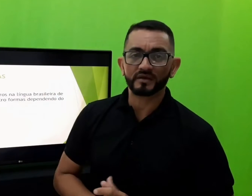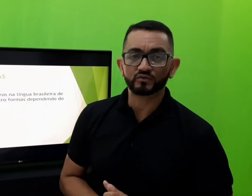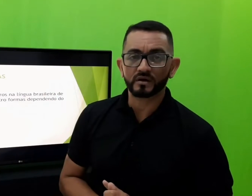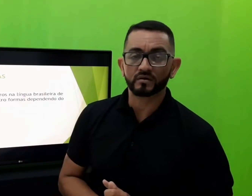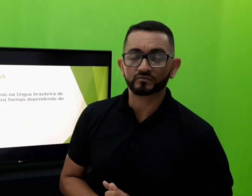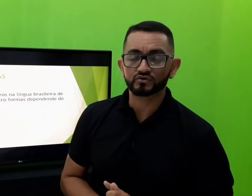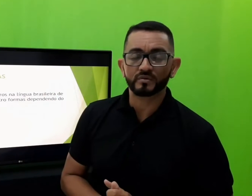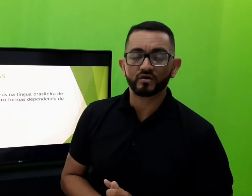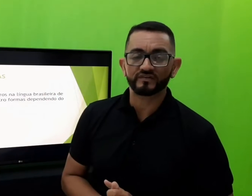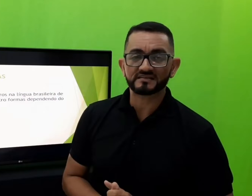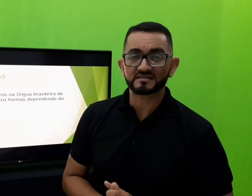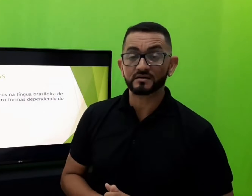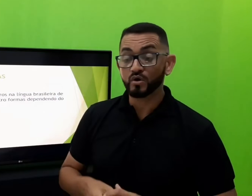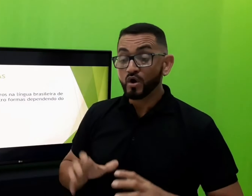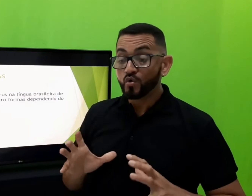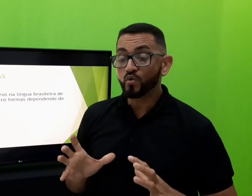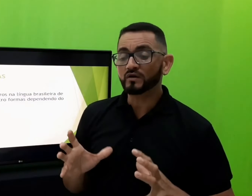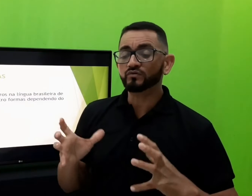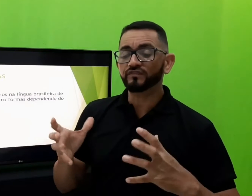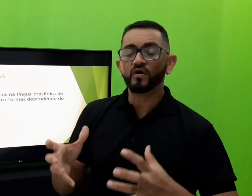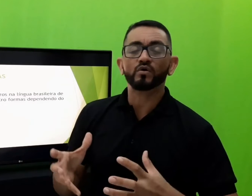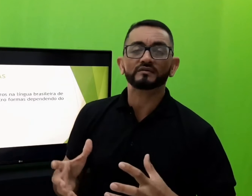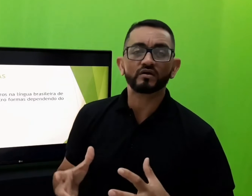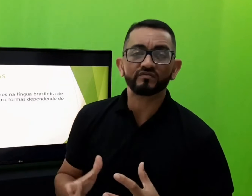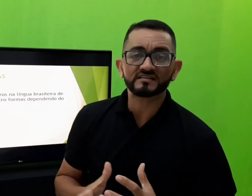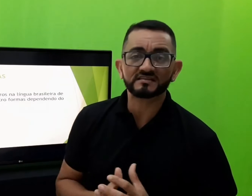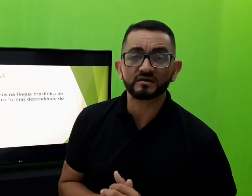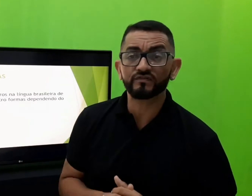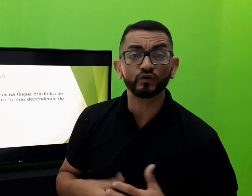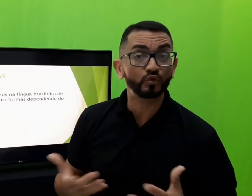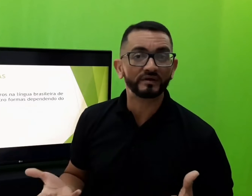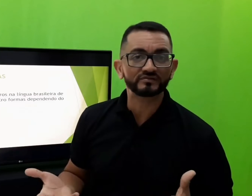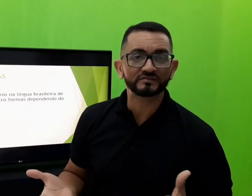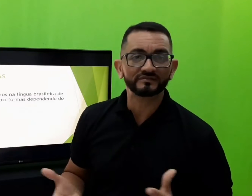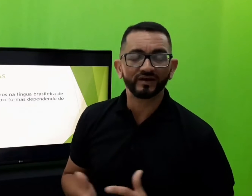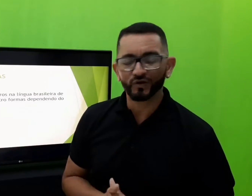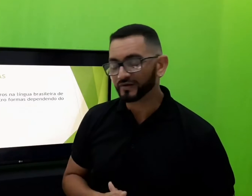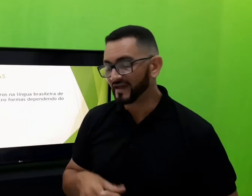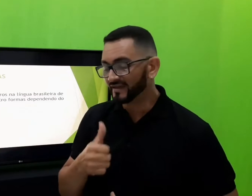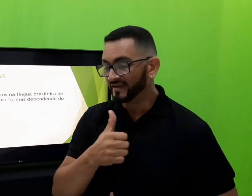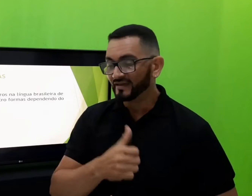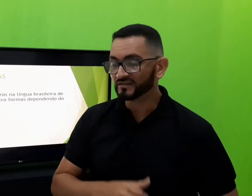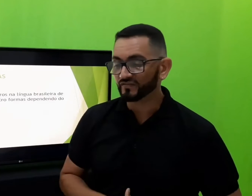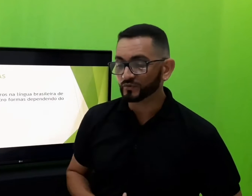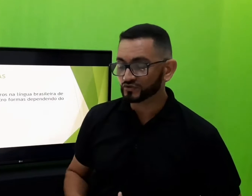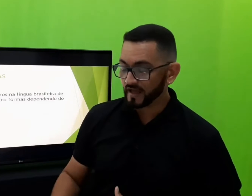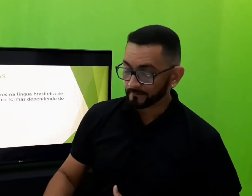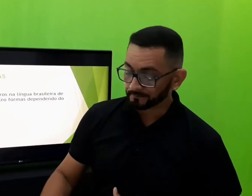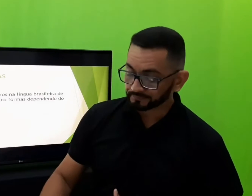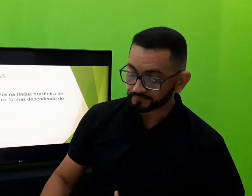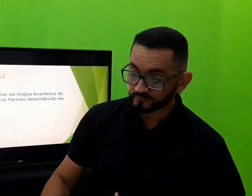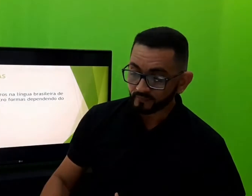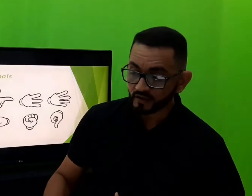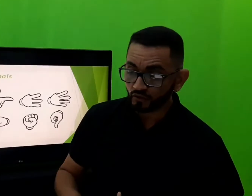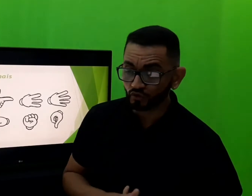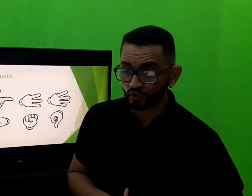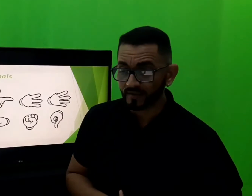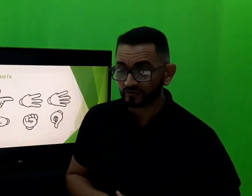momento de uma conversação, quando o foco da conversação for números. Ok? Então vamos lá.